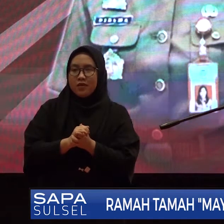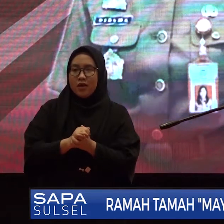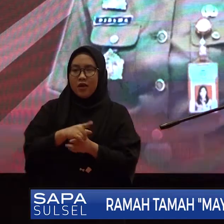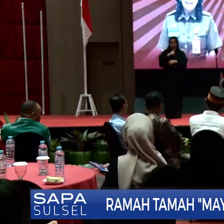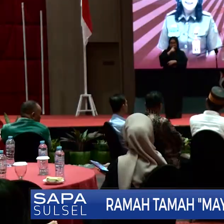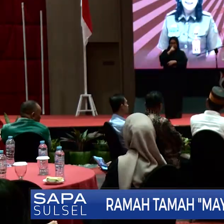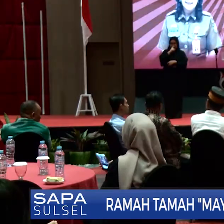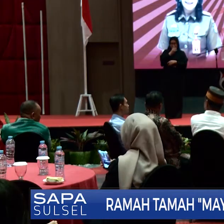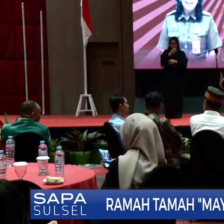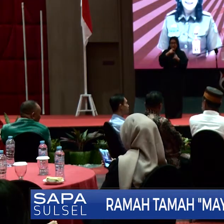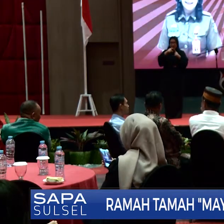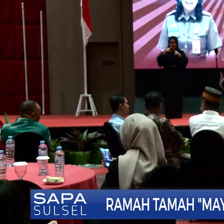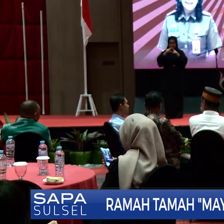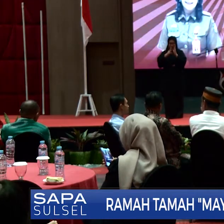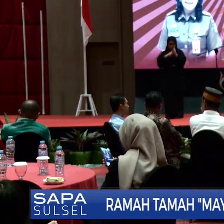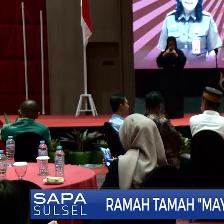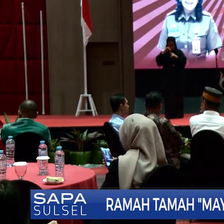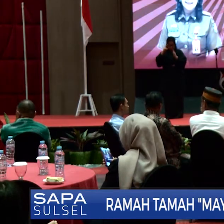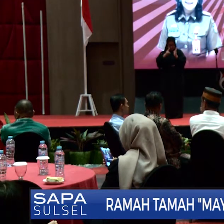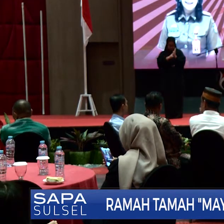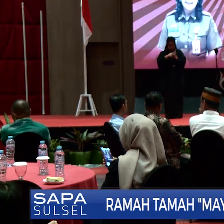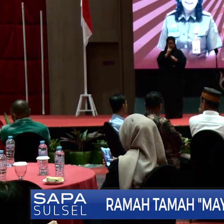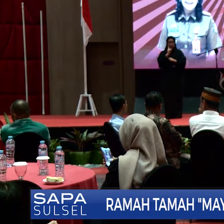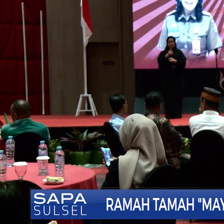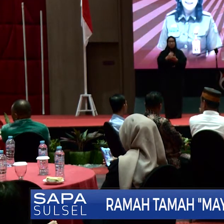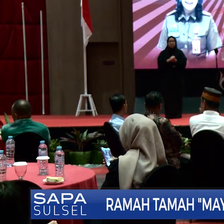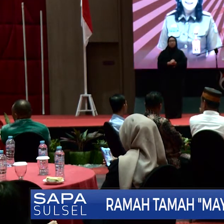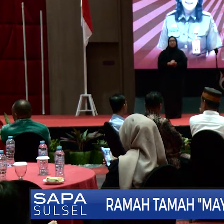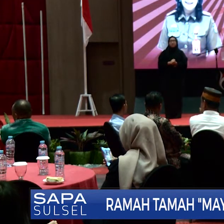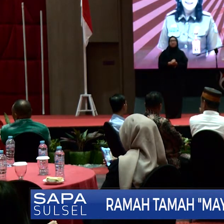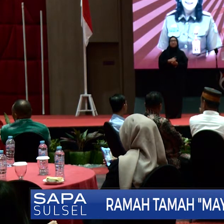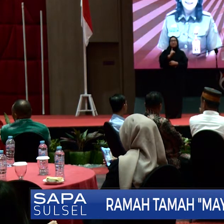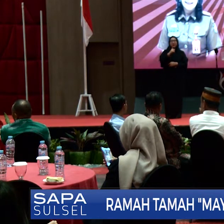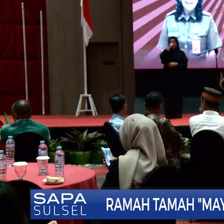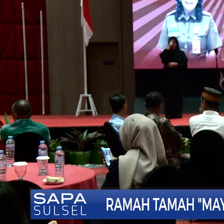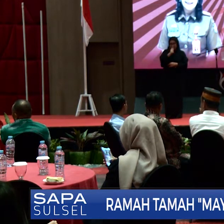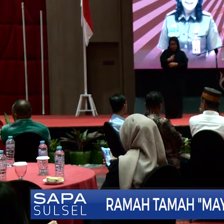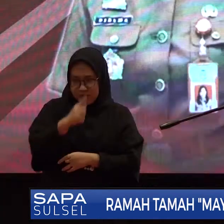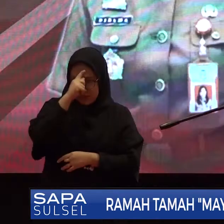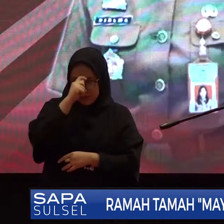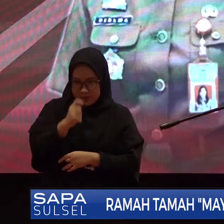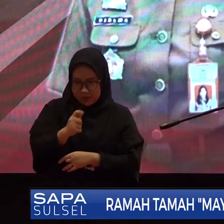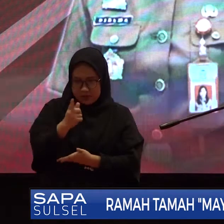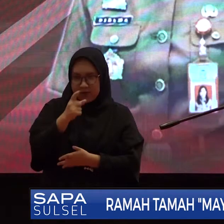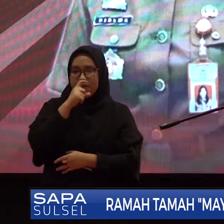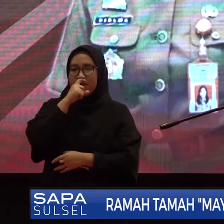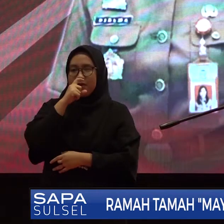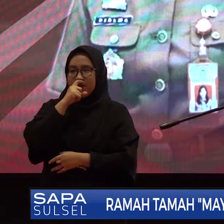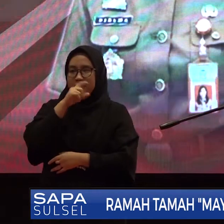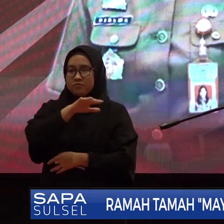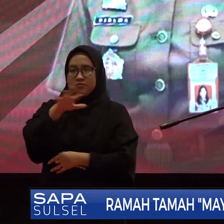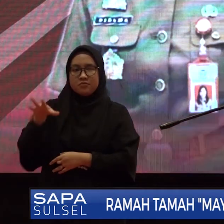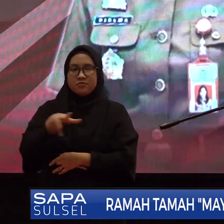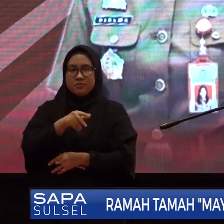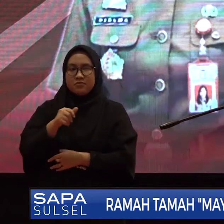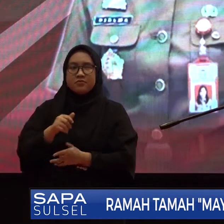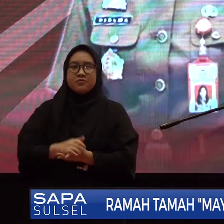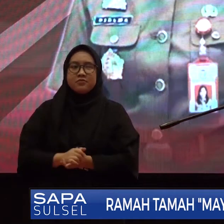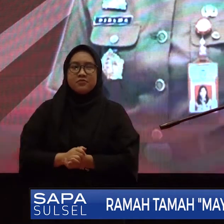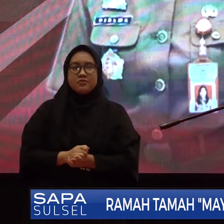Bapak Dandim yang diwakili Selamat datang dan yang kami hormati bapak kapolrabes atau yang